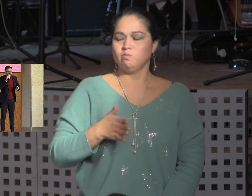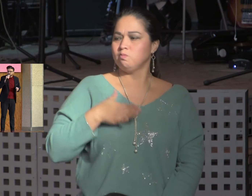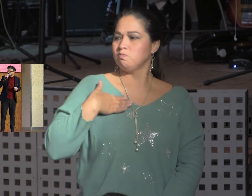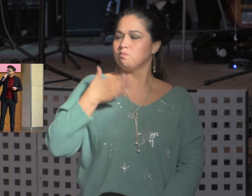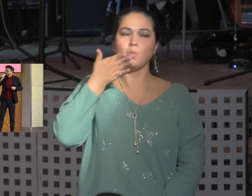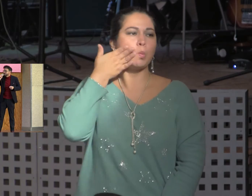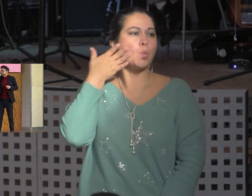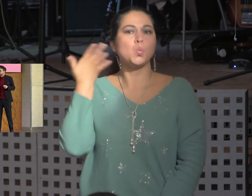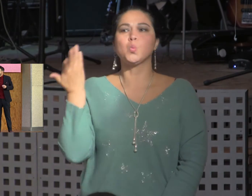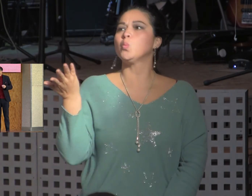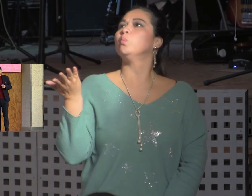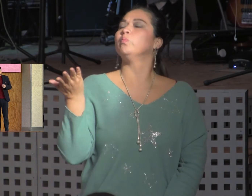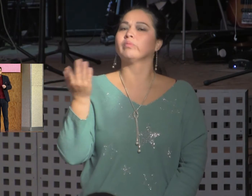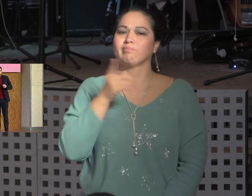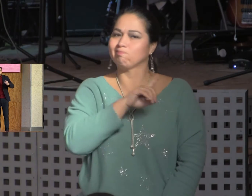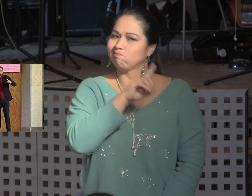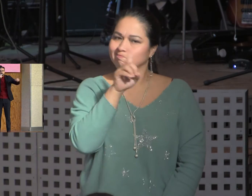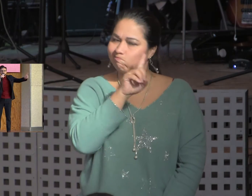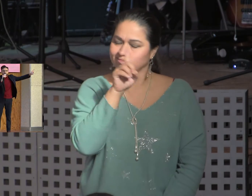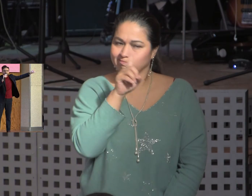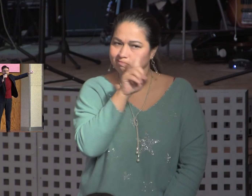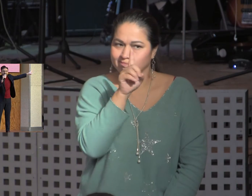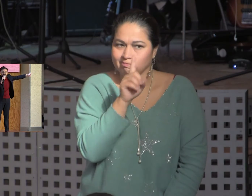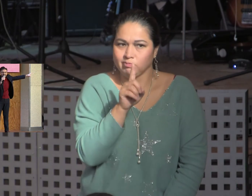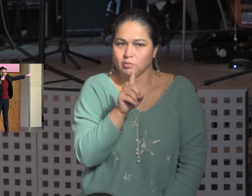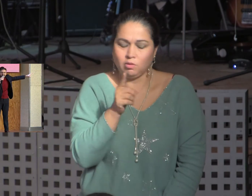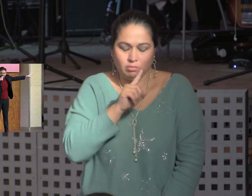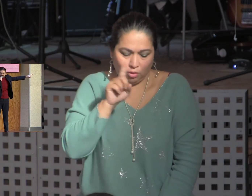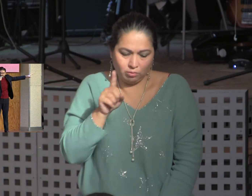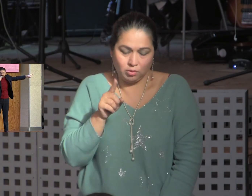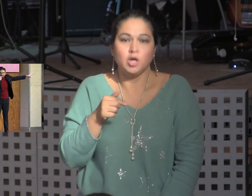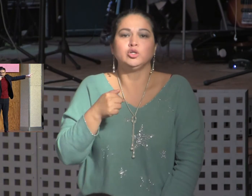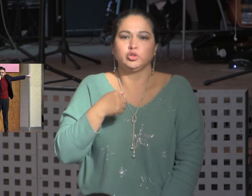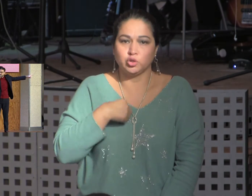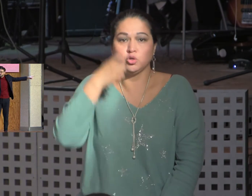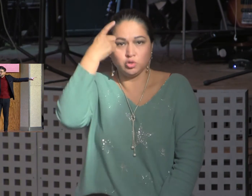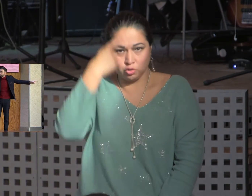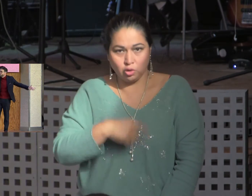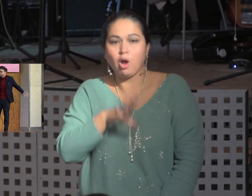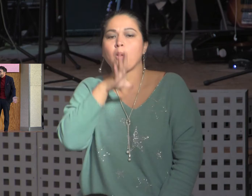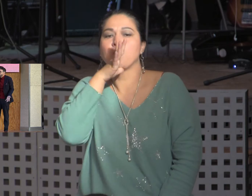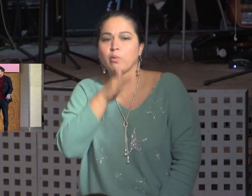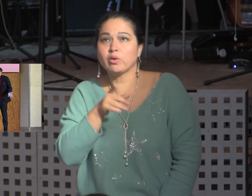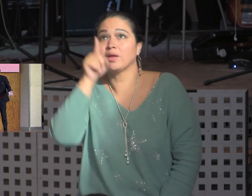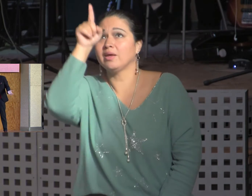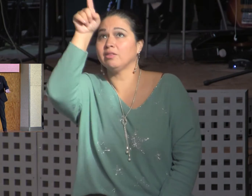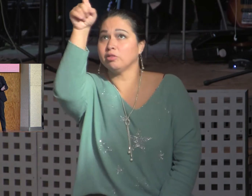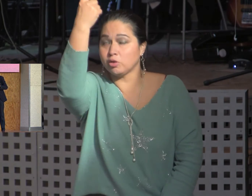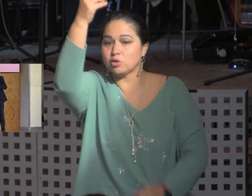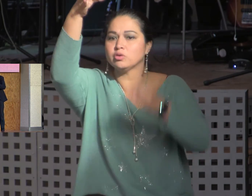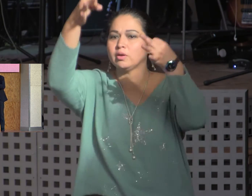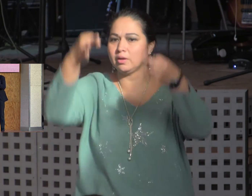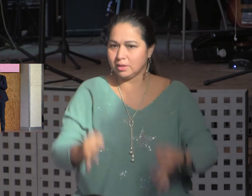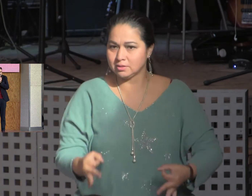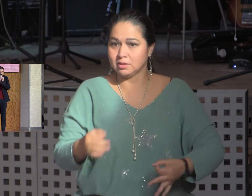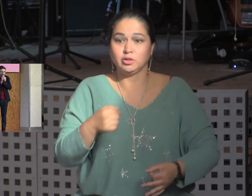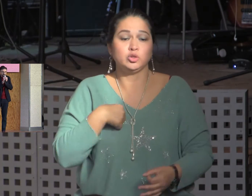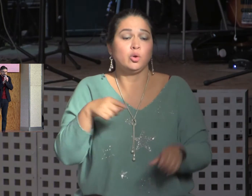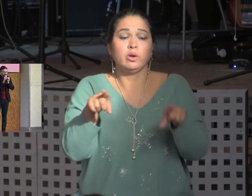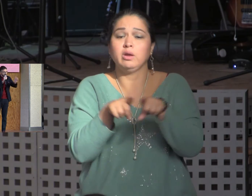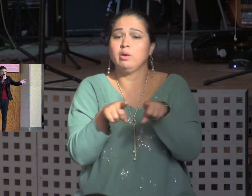pecho, sencillamente yo no soy porque Él es. Yo solo soy un